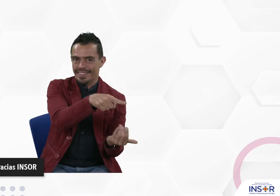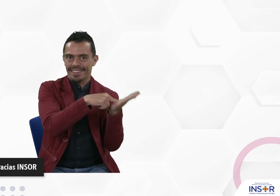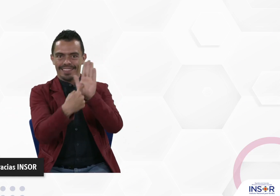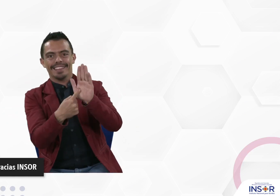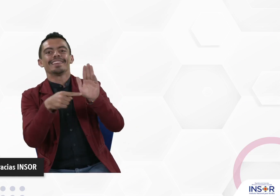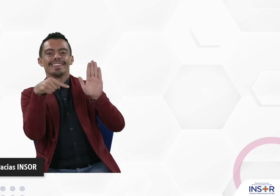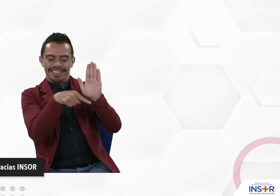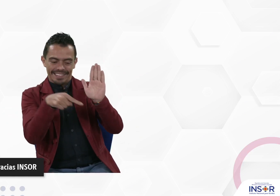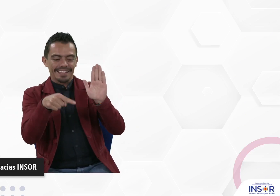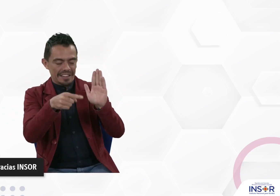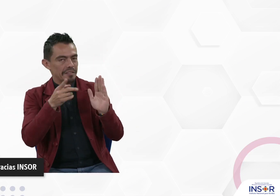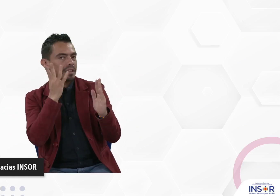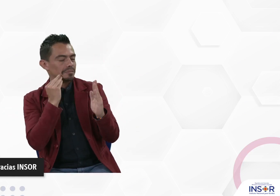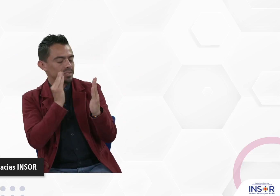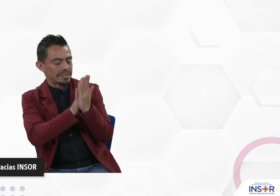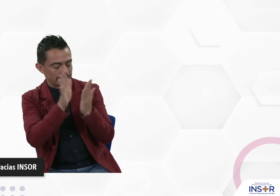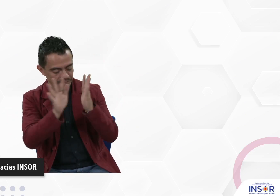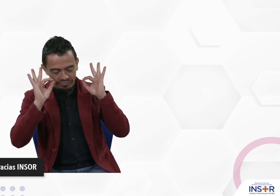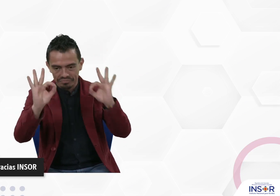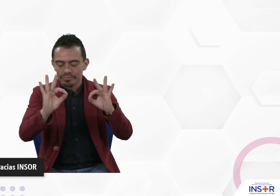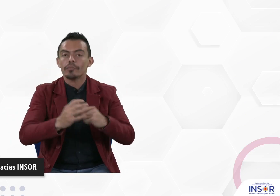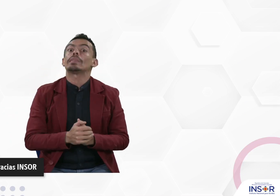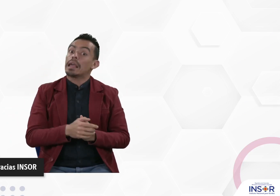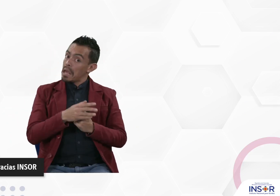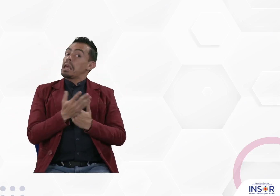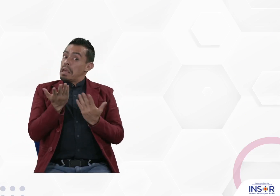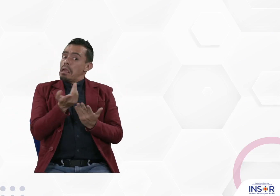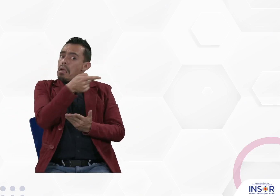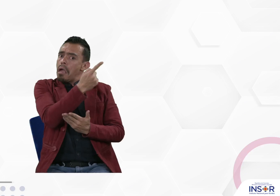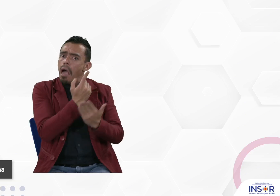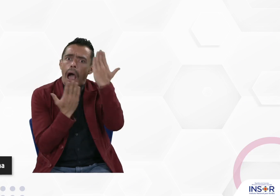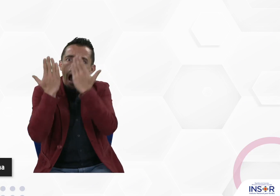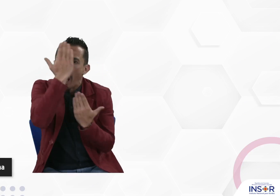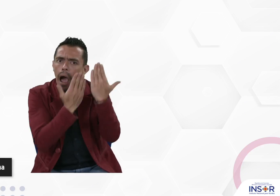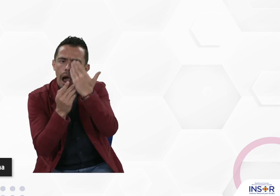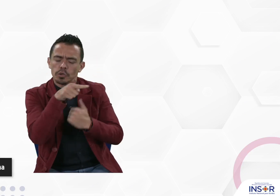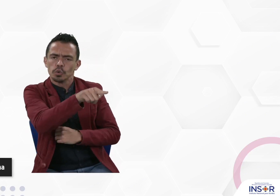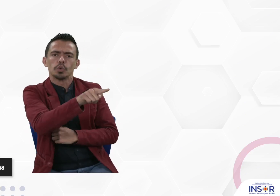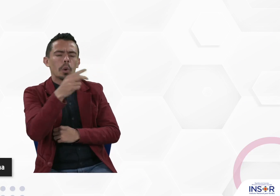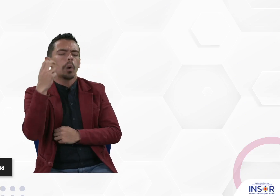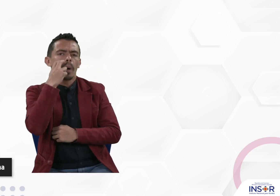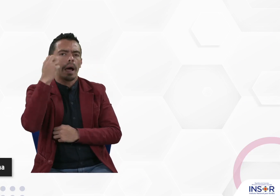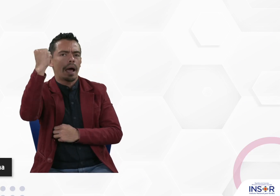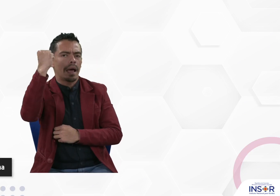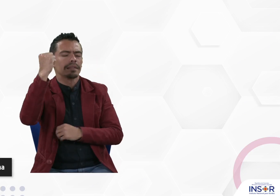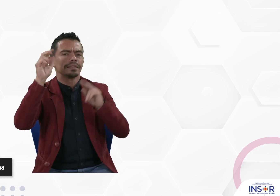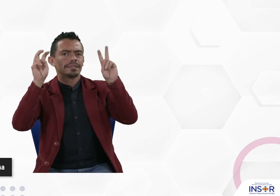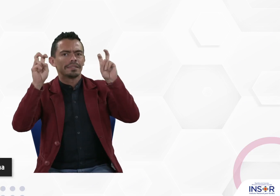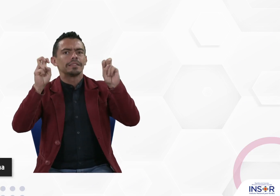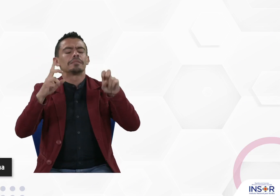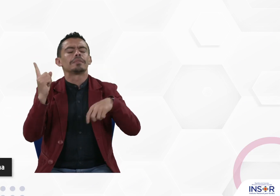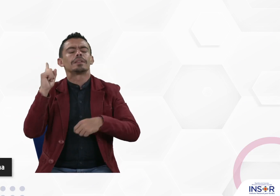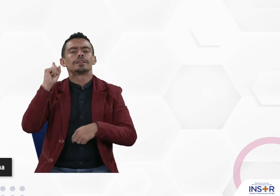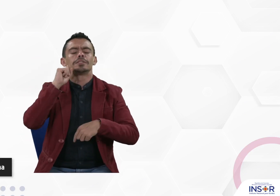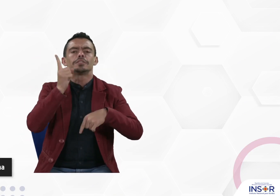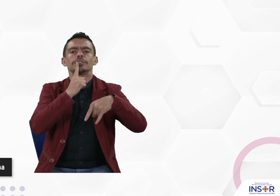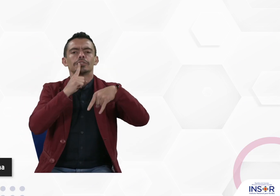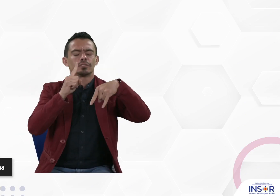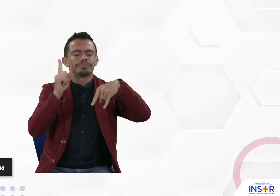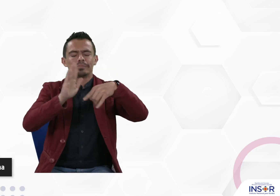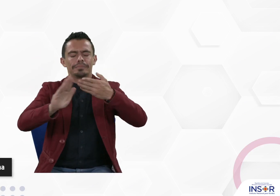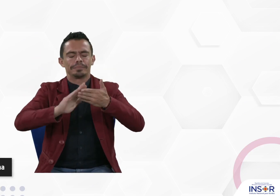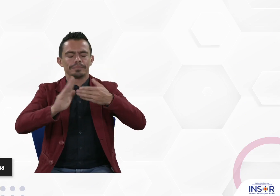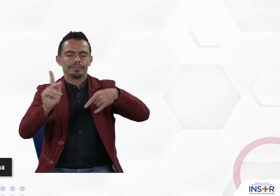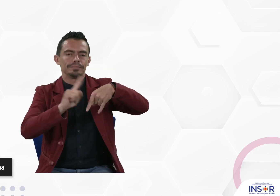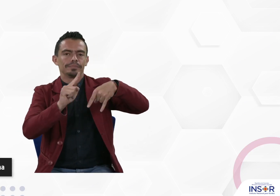apertura a otros campos, y él lo trae a colación, me parece bastante valioso. Estos análisis que tanto Anderson como Edwin nos han hablado,